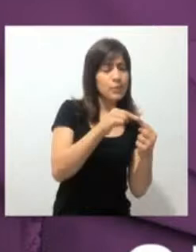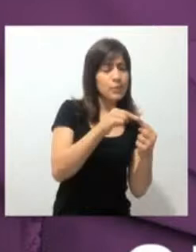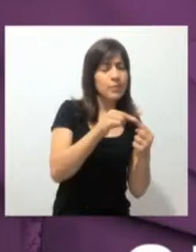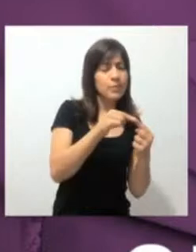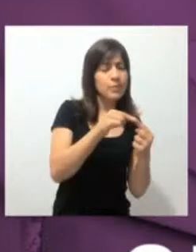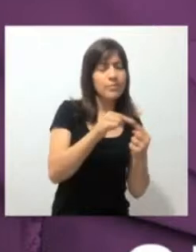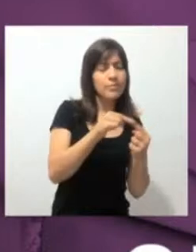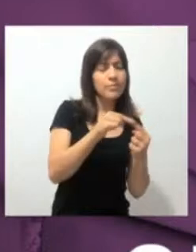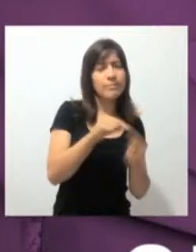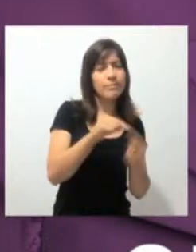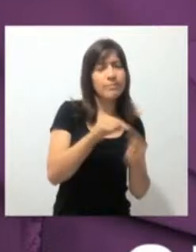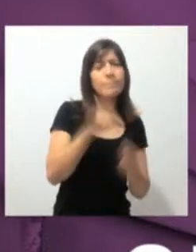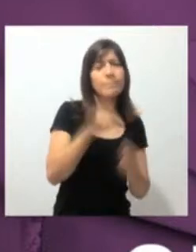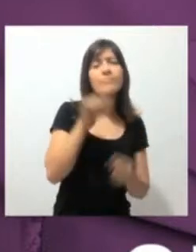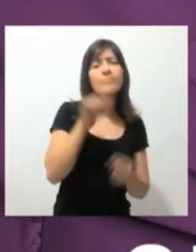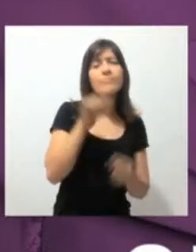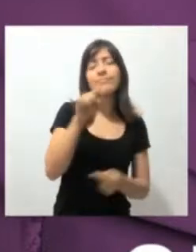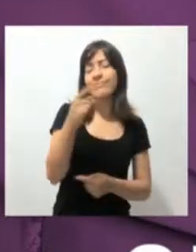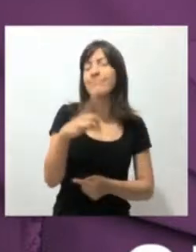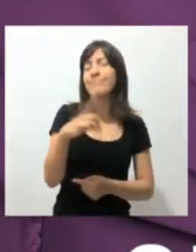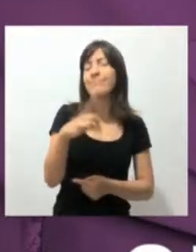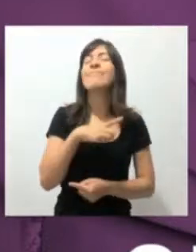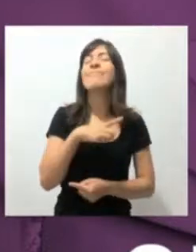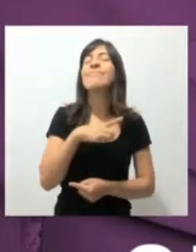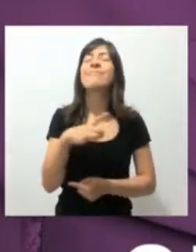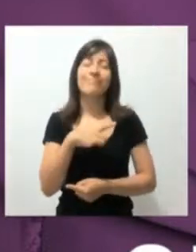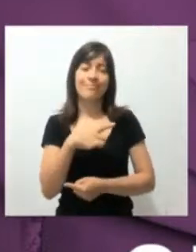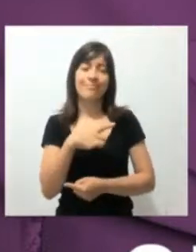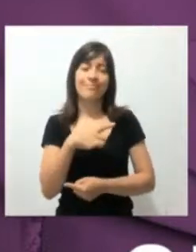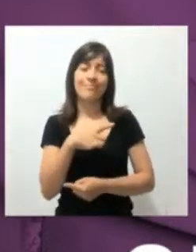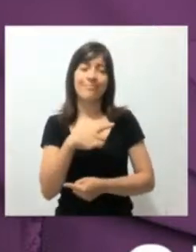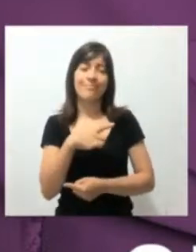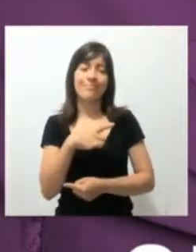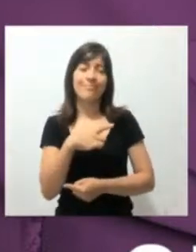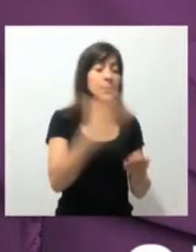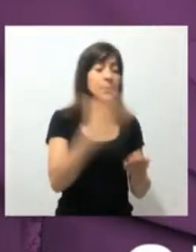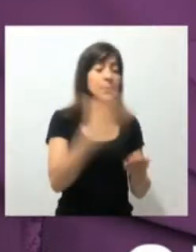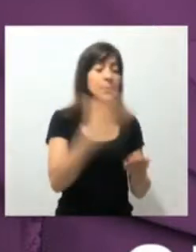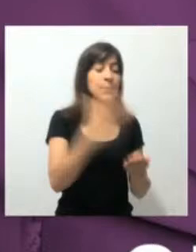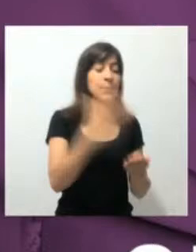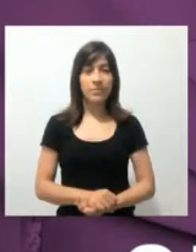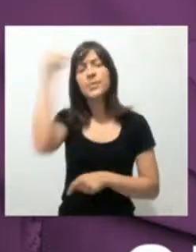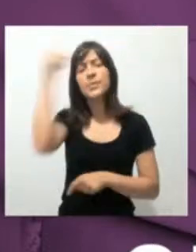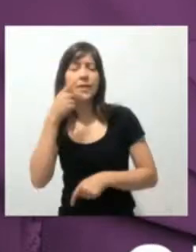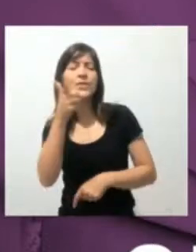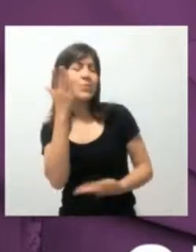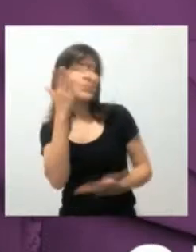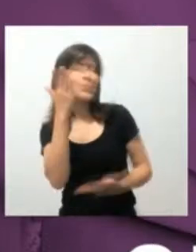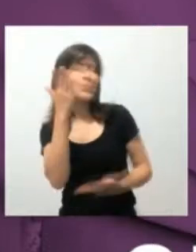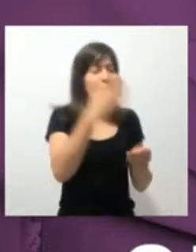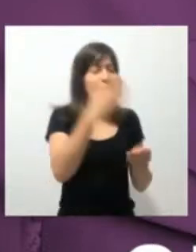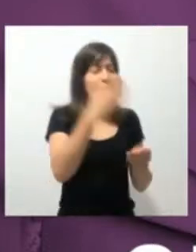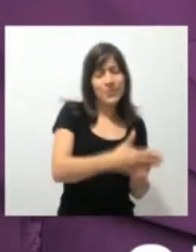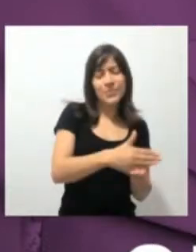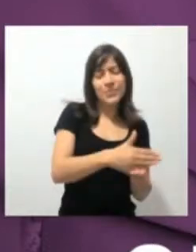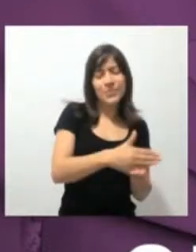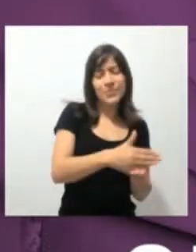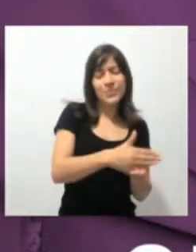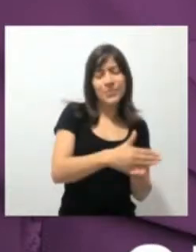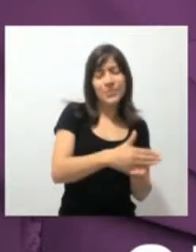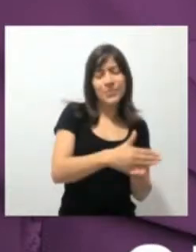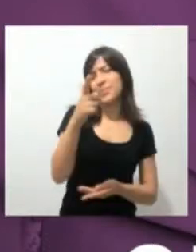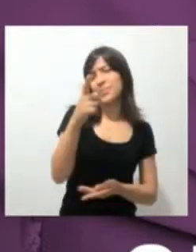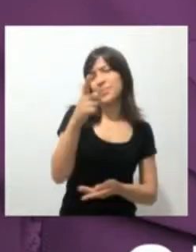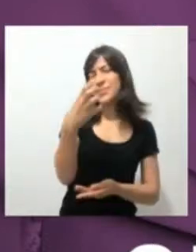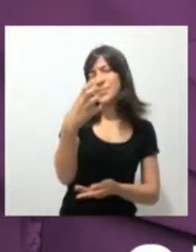é esperado que obstáculos apareçam. Dizem alguns que uma jornada sem obstáculos